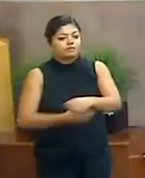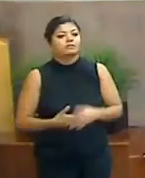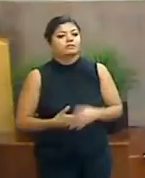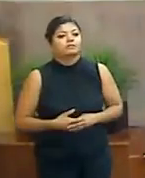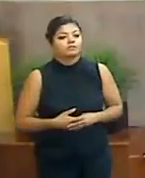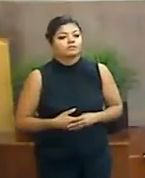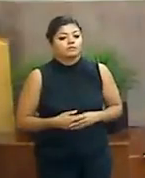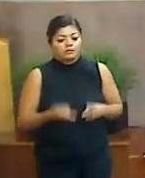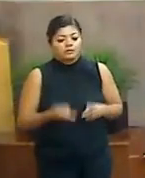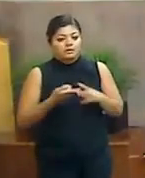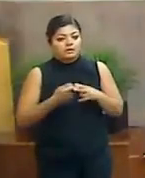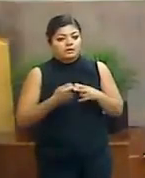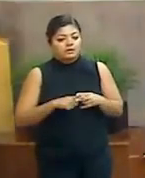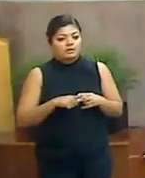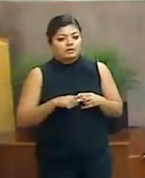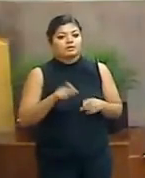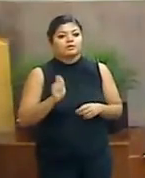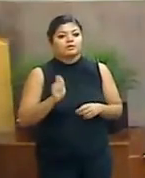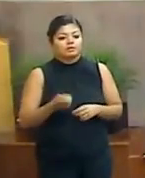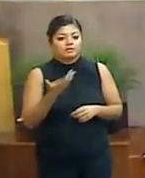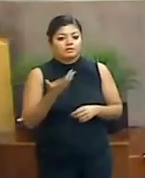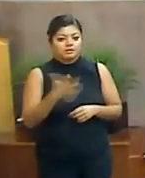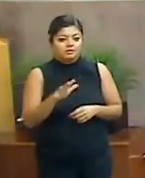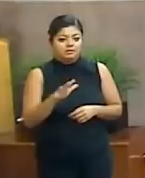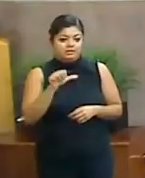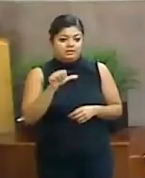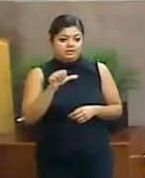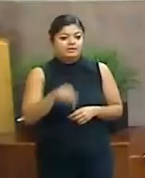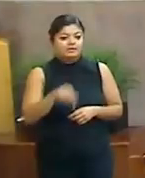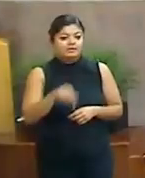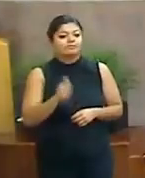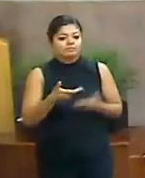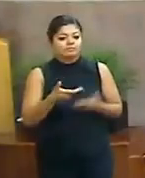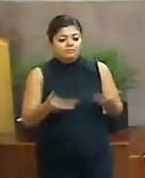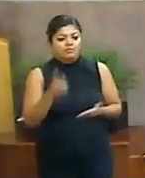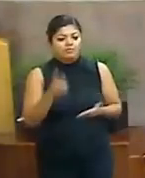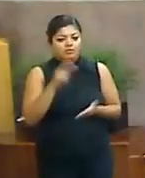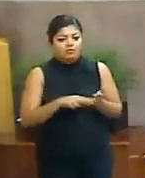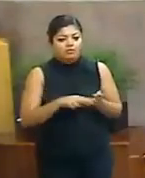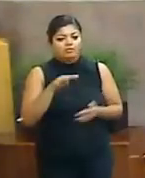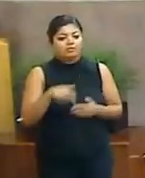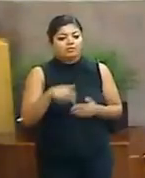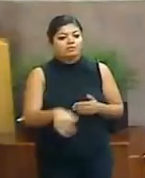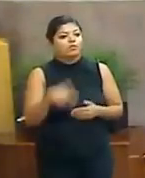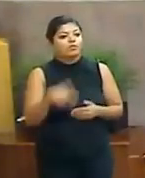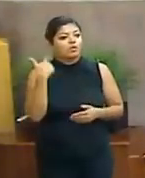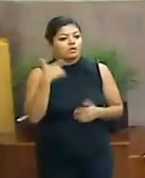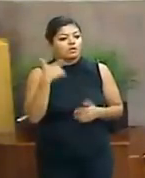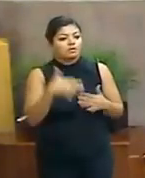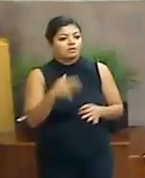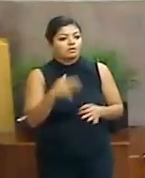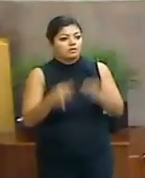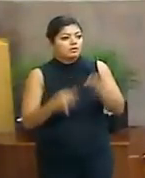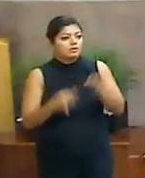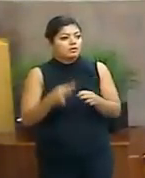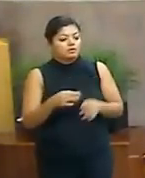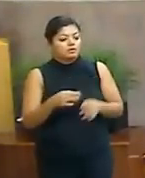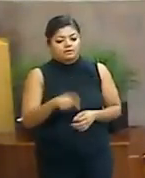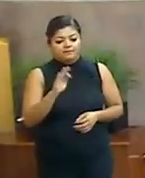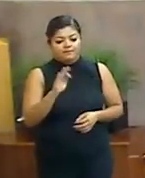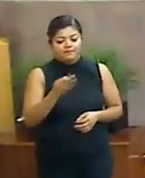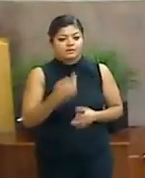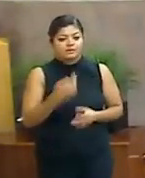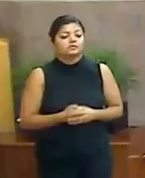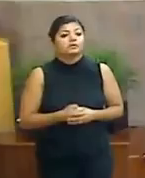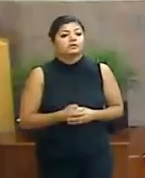iniciamos la décima sexta sesión pública de resolución del presente año de la salvación al guadalajara porque una electoral del poder judicial de la federación